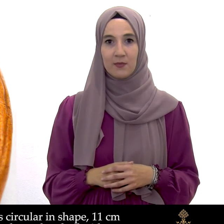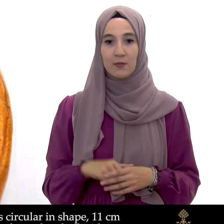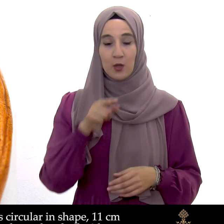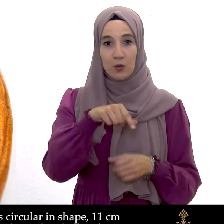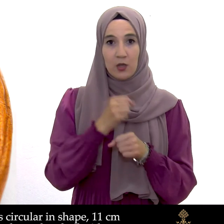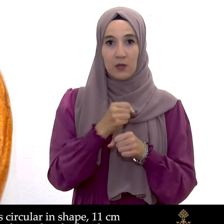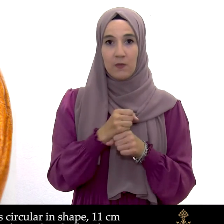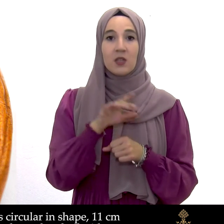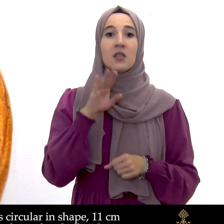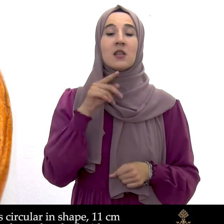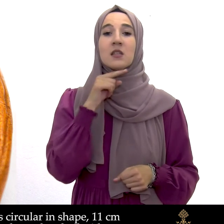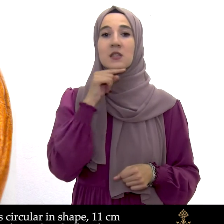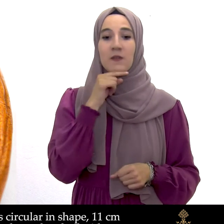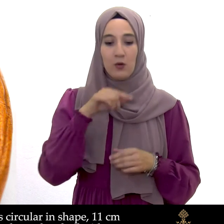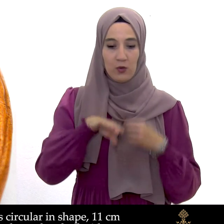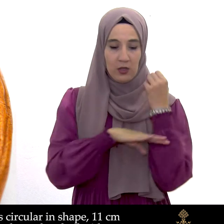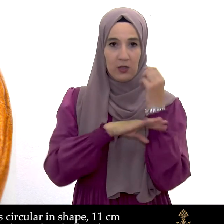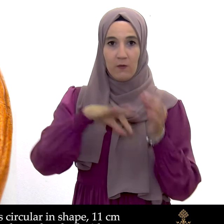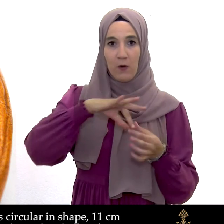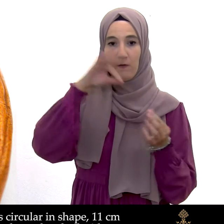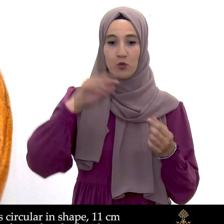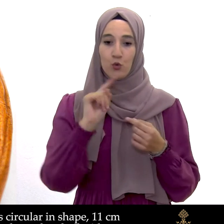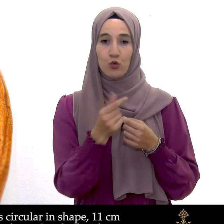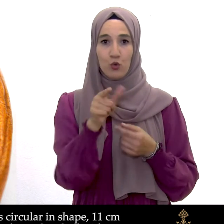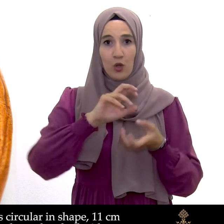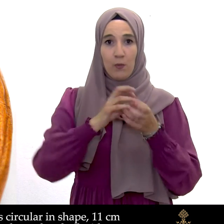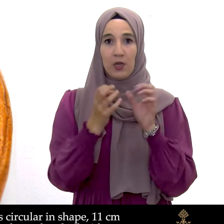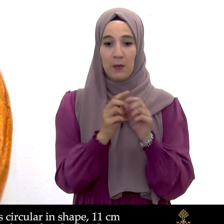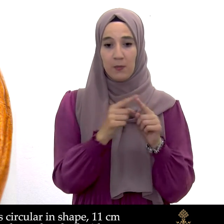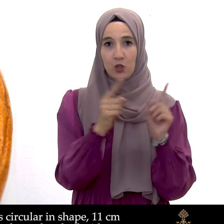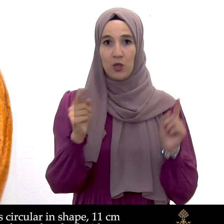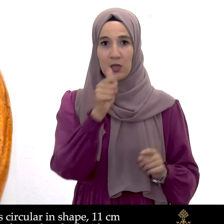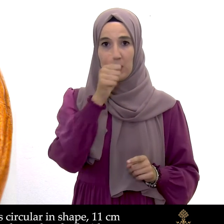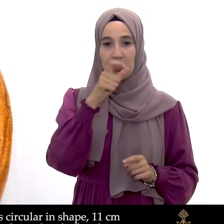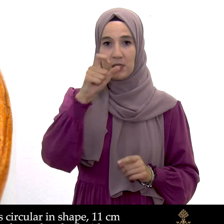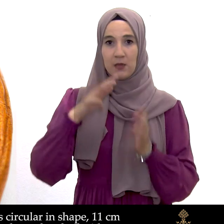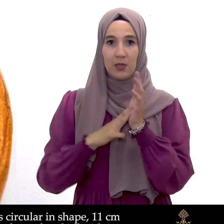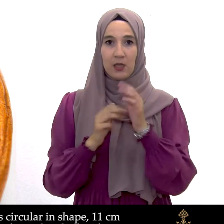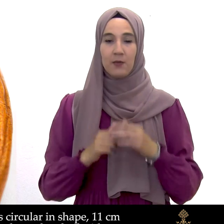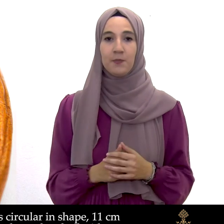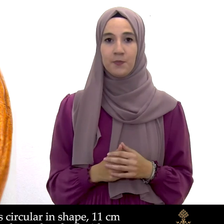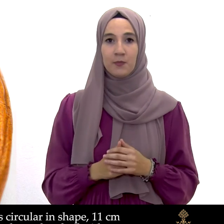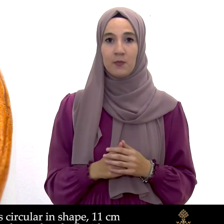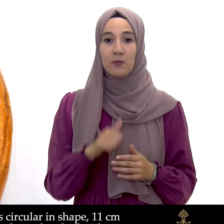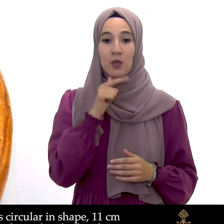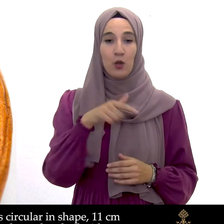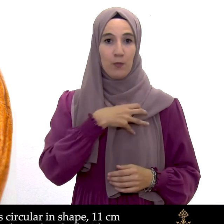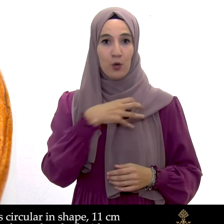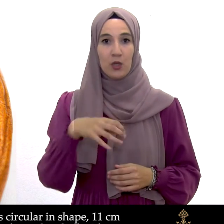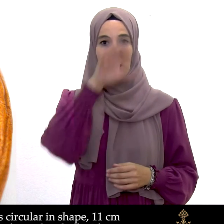Izrađen je od crvenog voska, kružnog je oblika, prečnika 11 cm i bogate reljefne